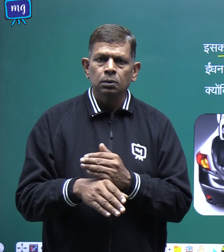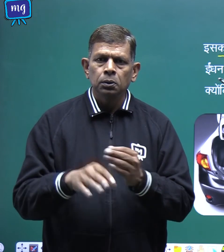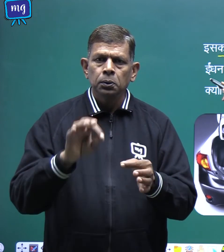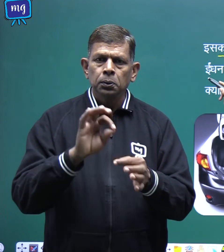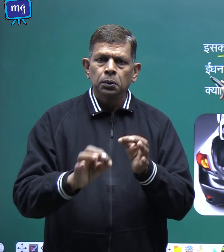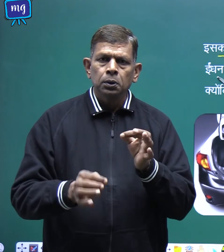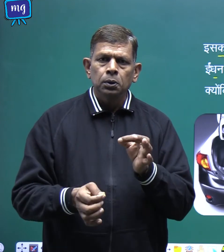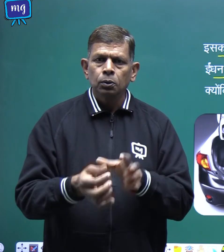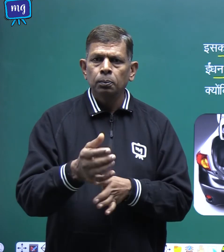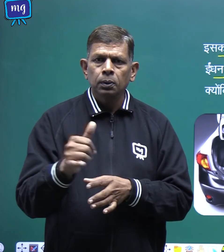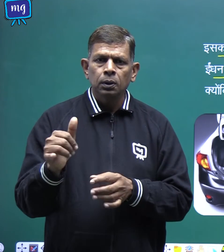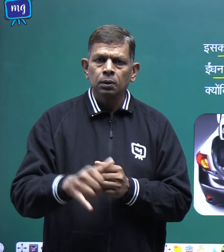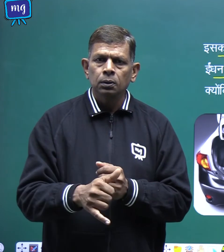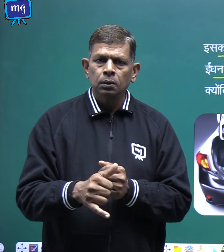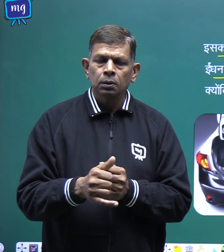ईंधन के रूप में